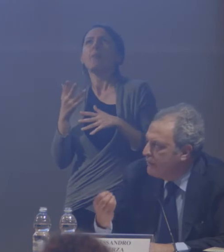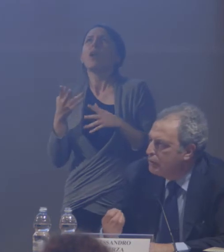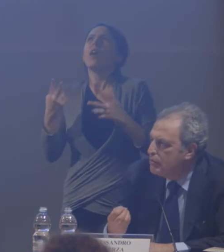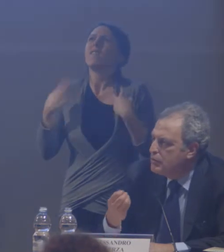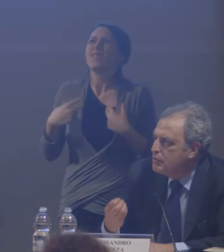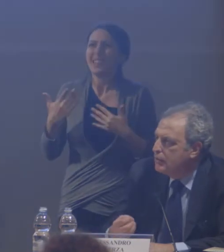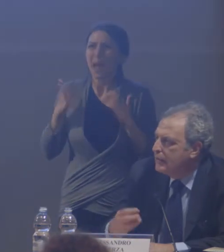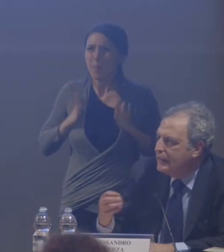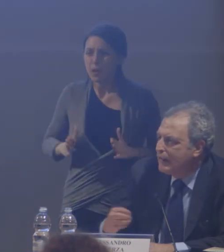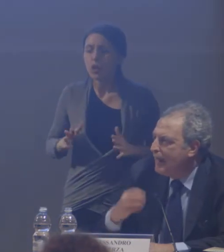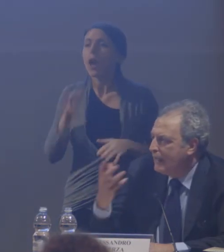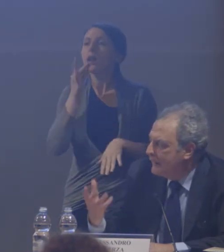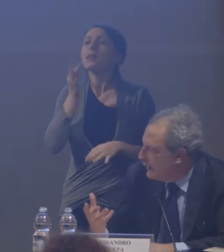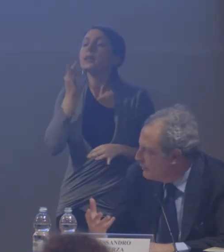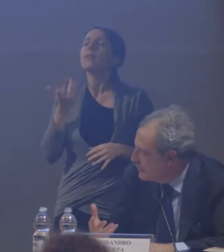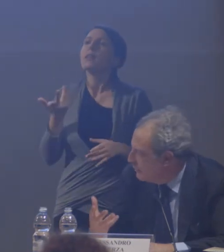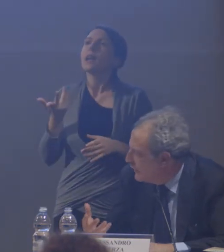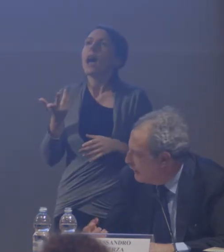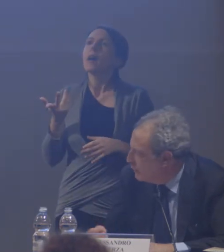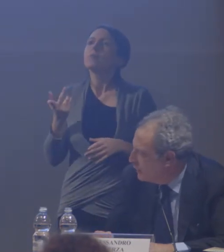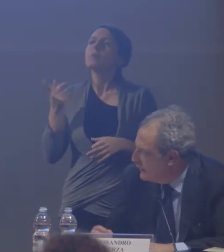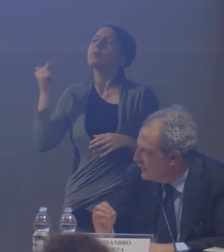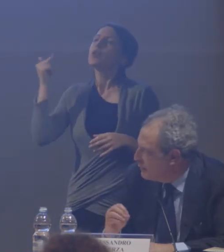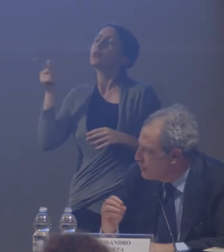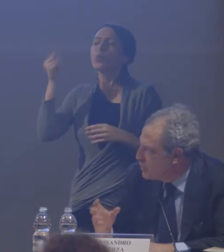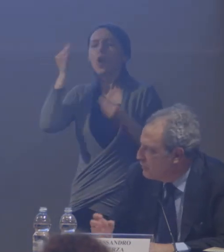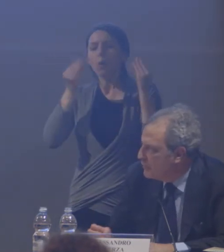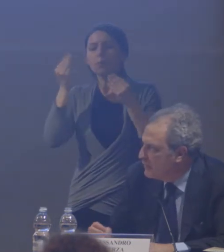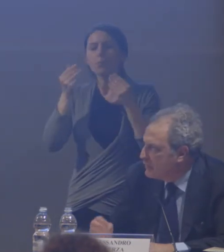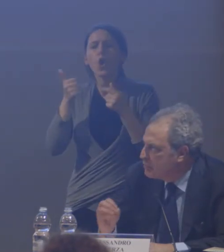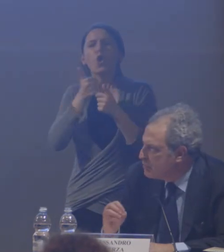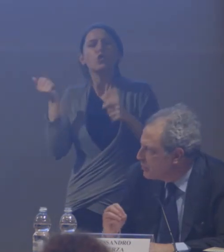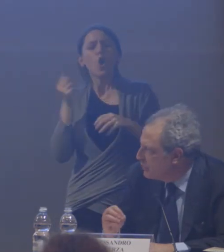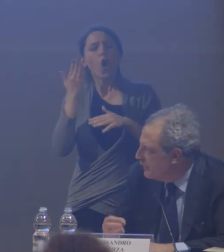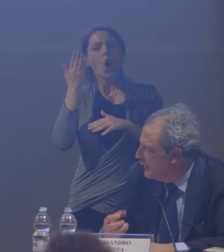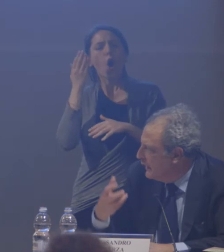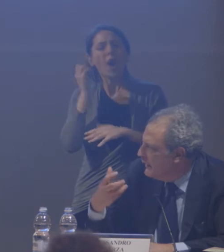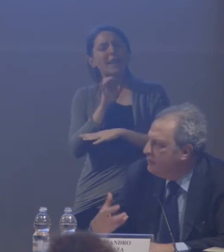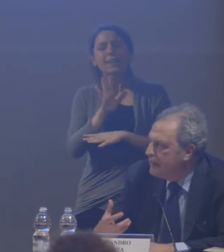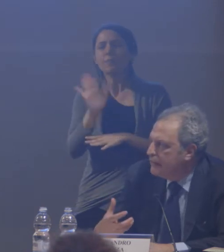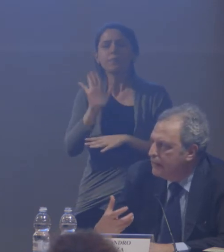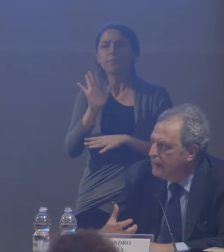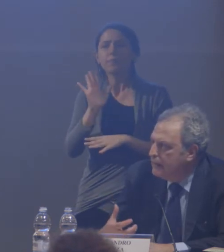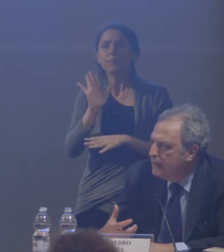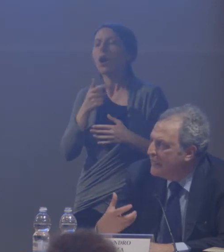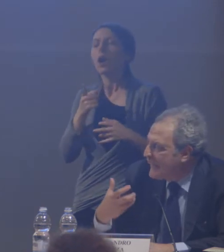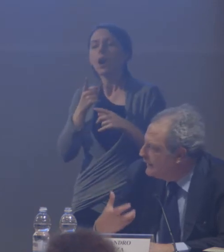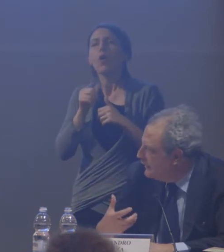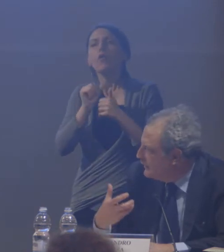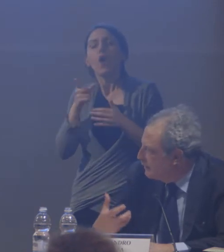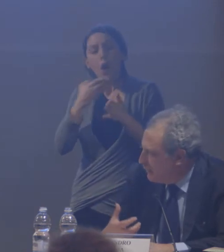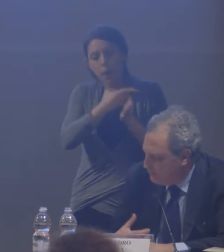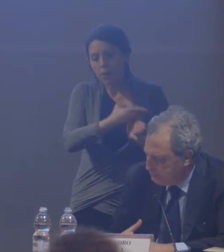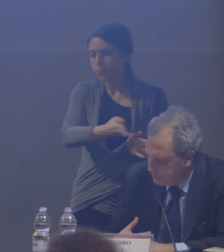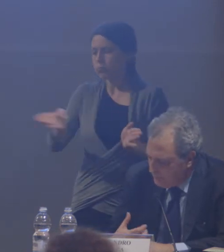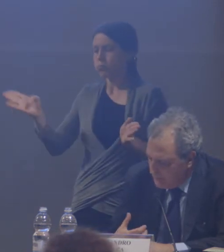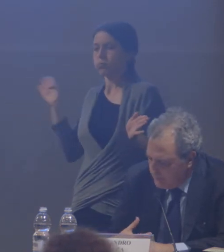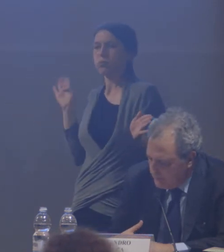ne ha fatto una questione che travalica, se vogliamo, il tema specifico dell'istruzione e diventa un grande